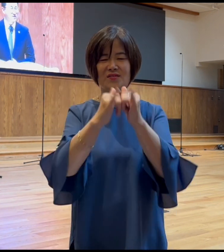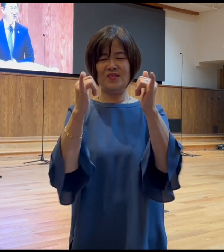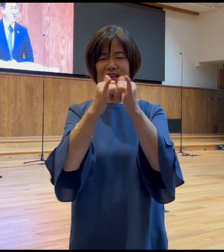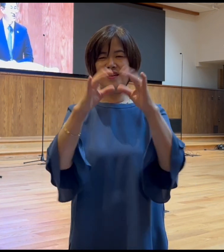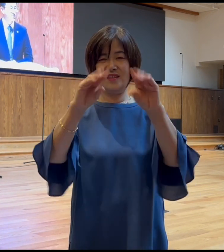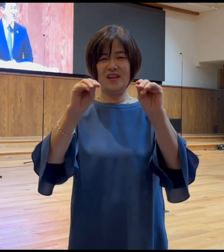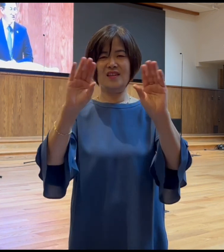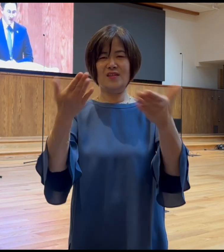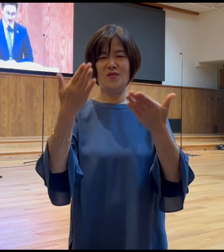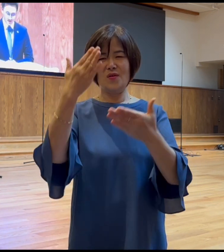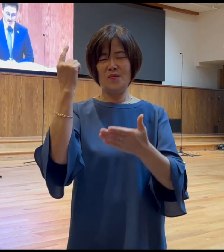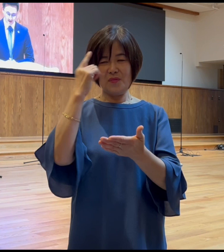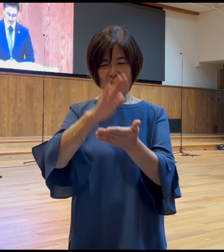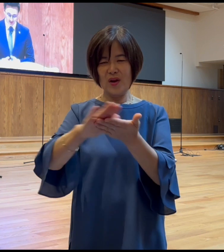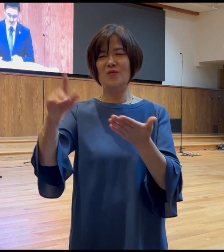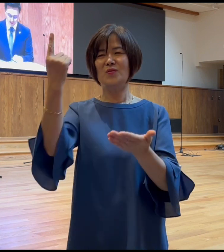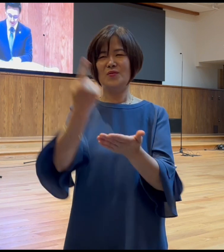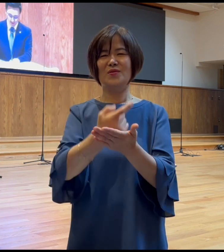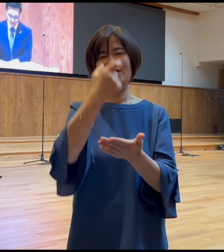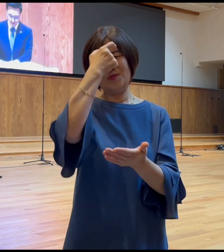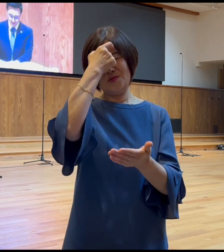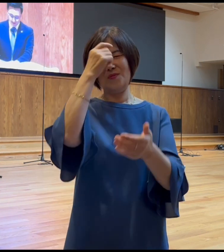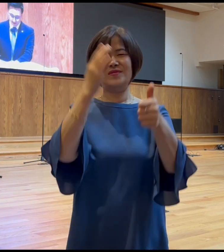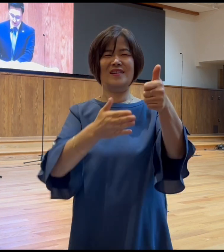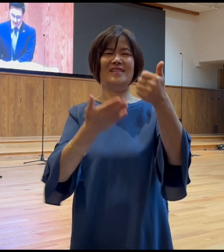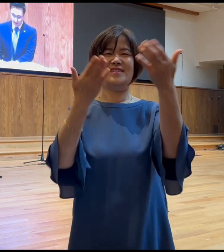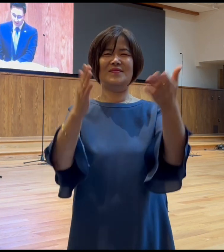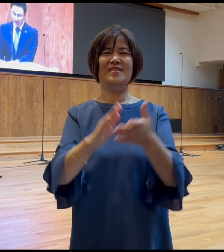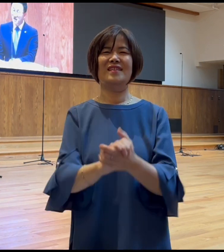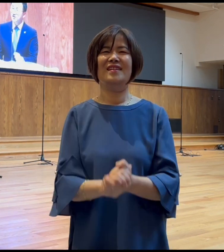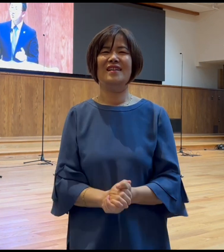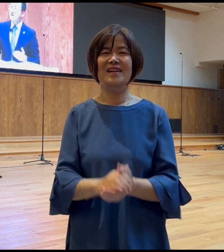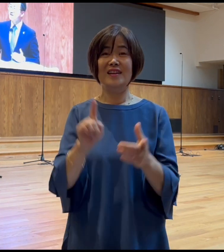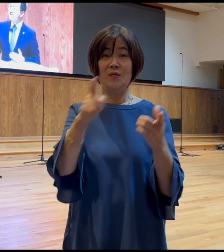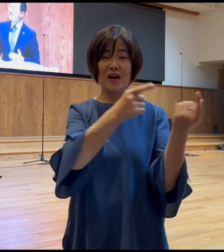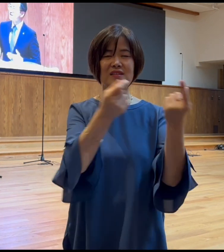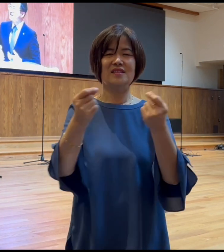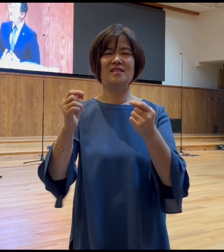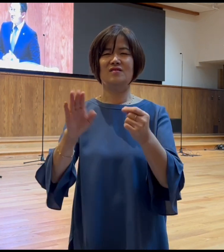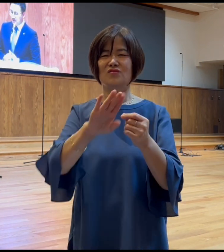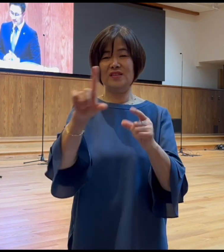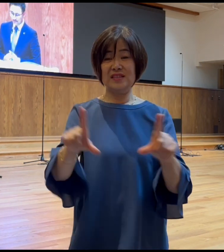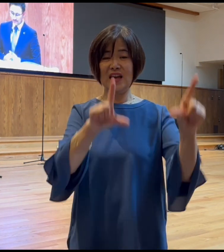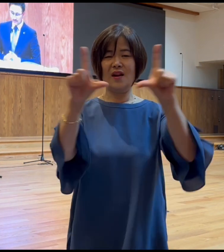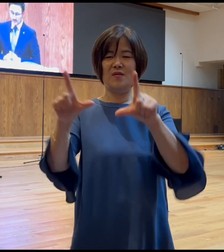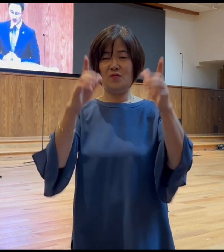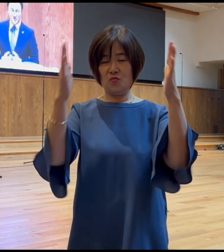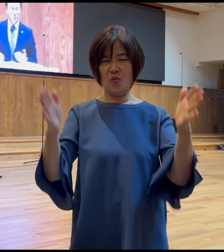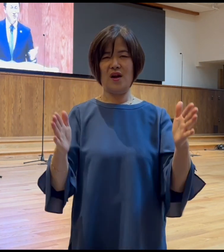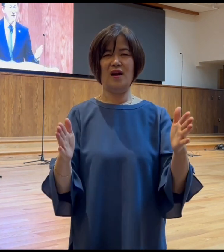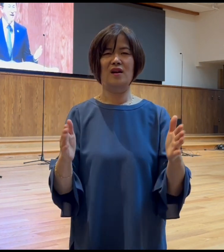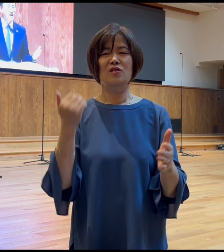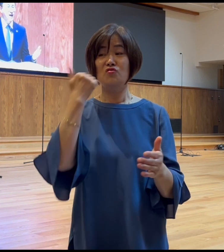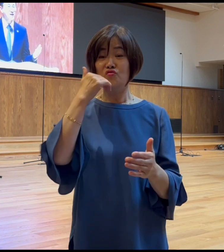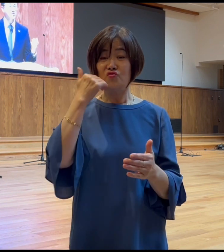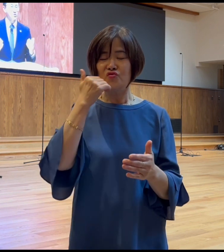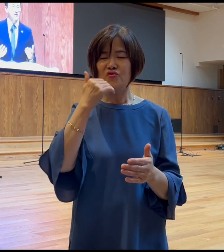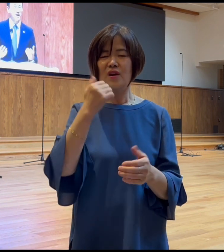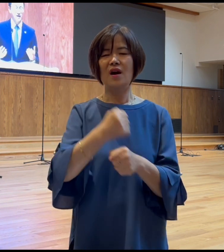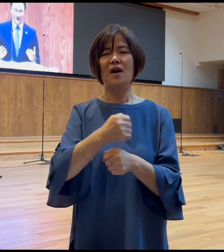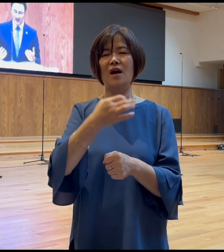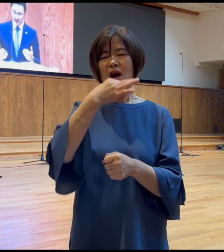평화가 임하도록 기도해 주시기를 부탁드립니다. 여러분, 이처럼 우리 일상생활에서 누군가의